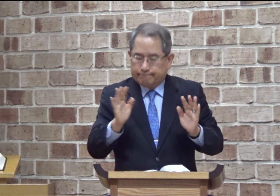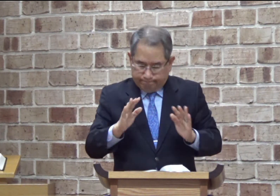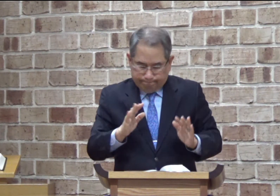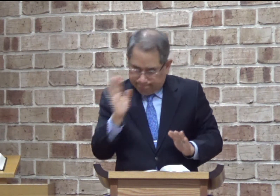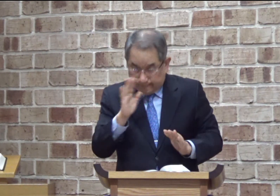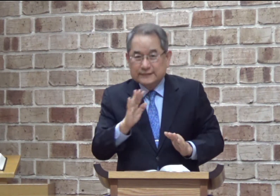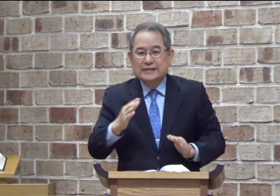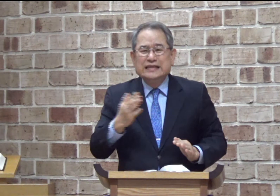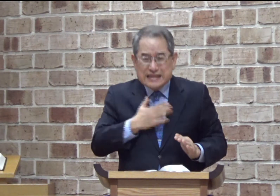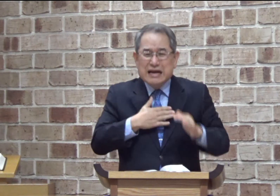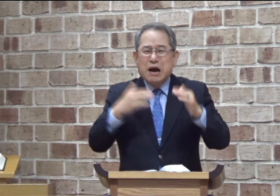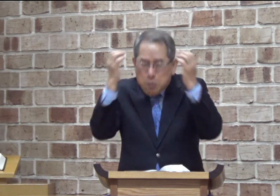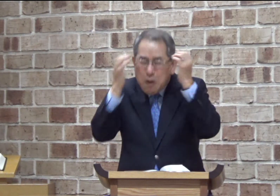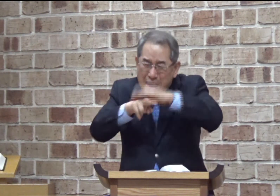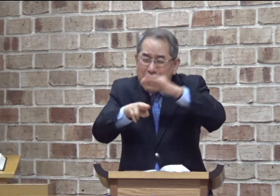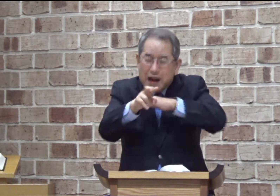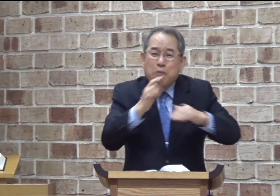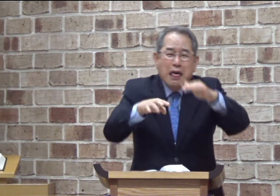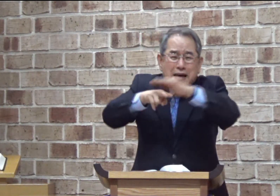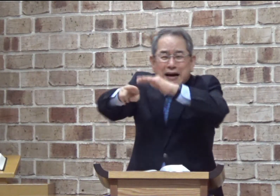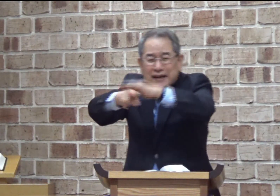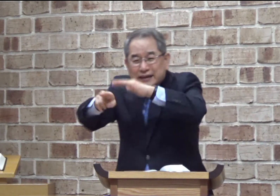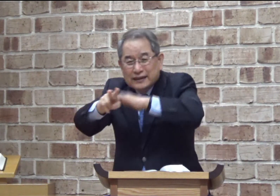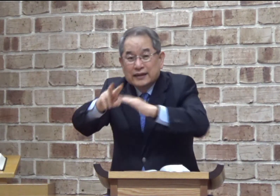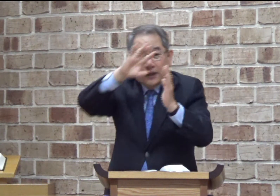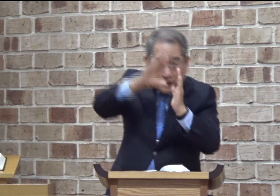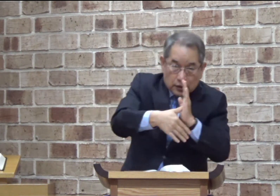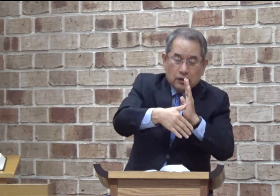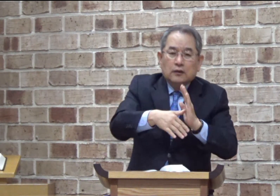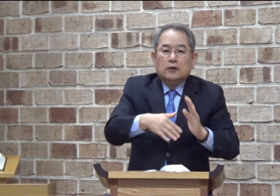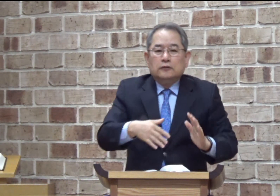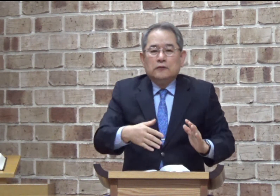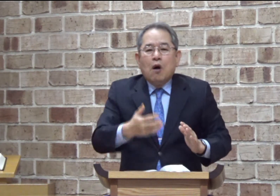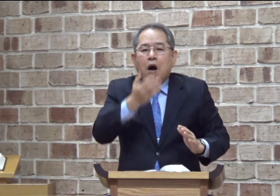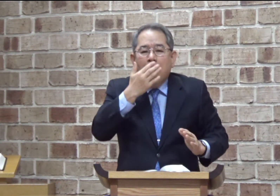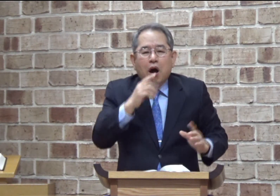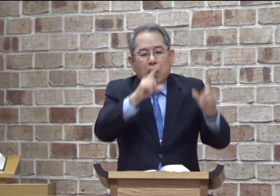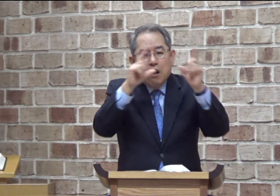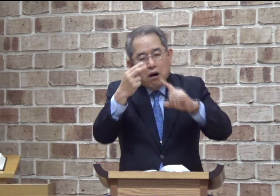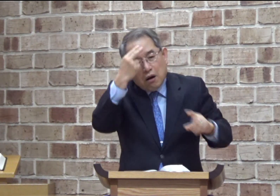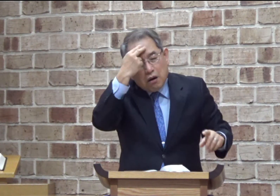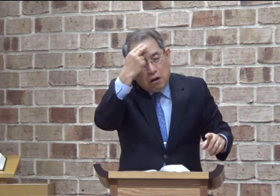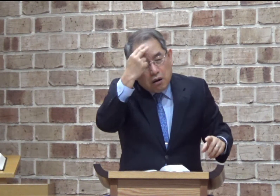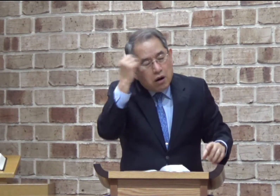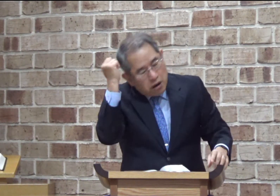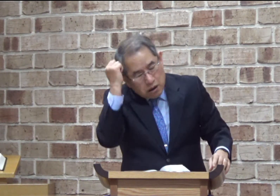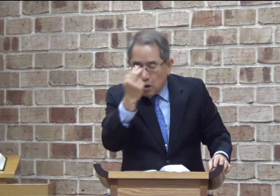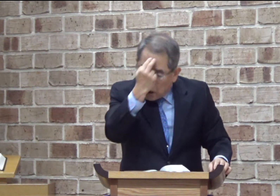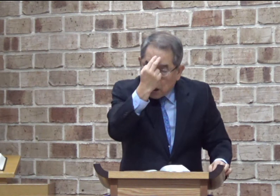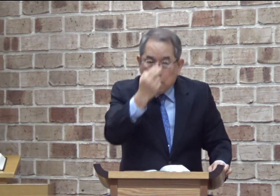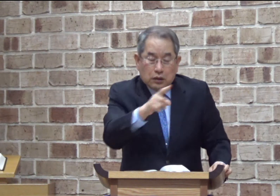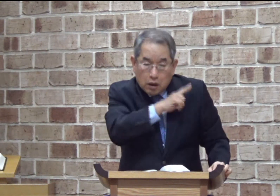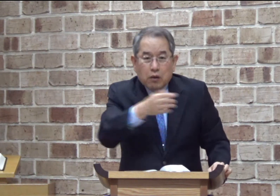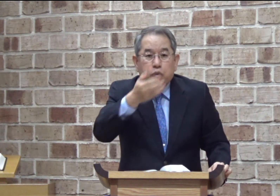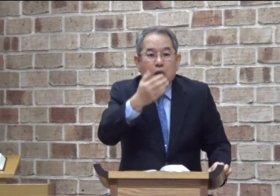다윗은 사울을 죽일 수 있는 그런 때가 있었지만 하나님께서 기름 부으신 자를 죽일 수 없다고 그저 도망